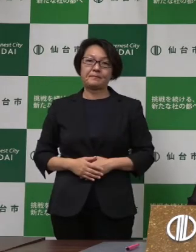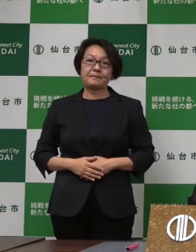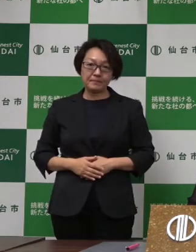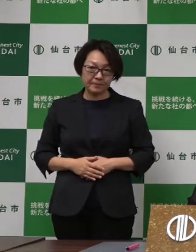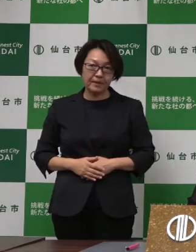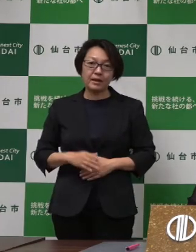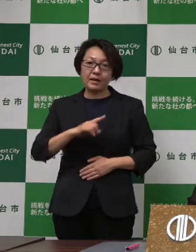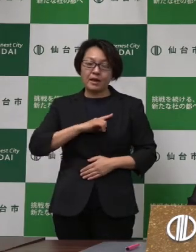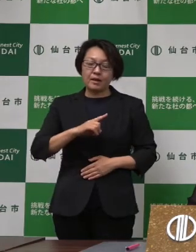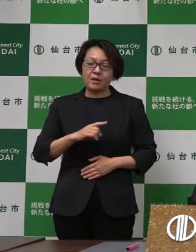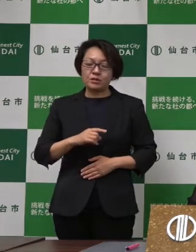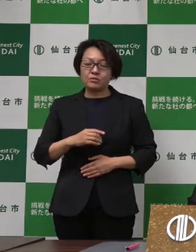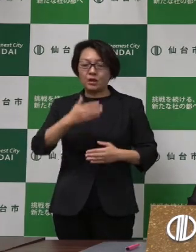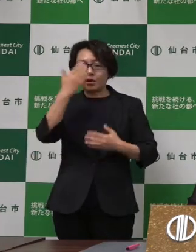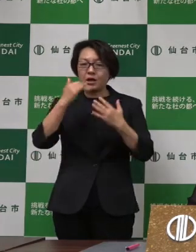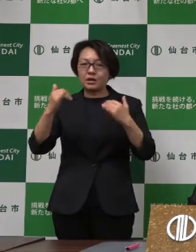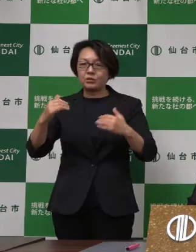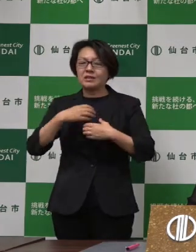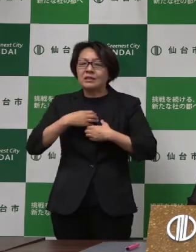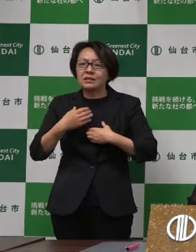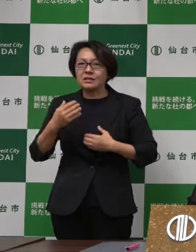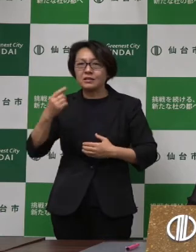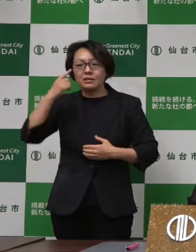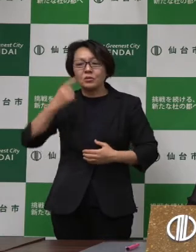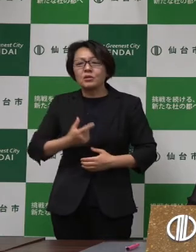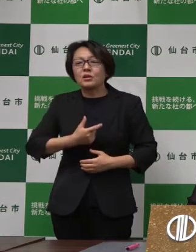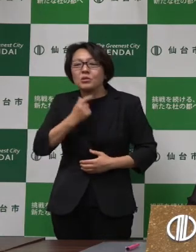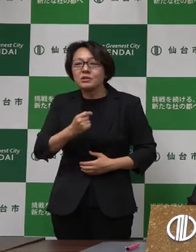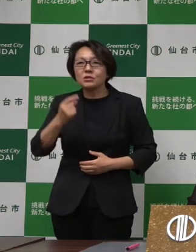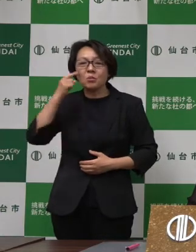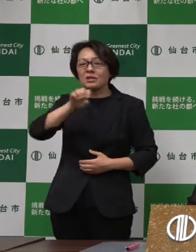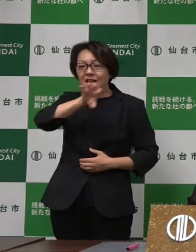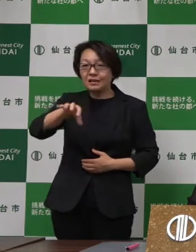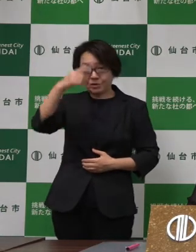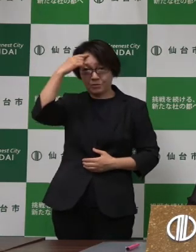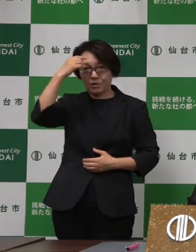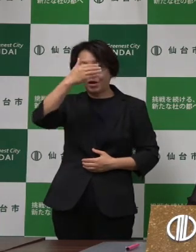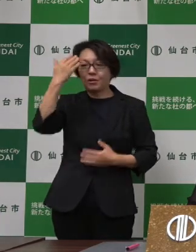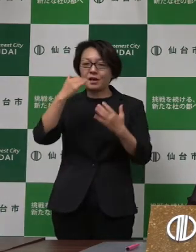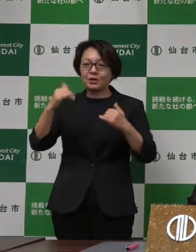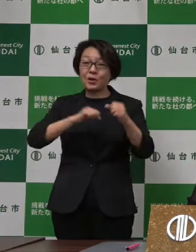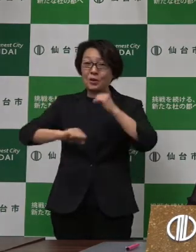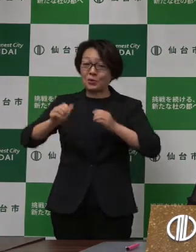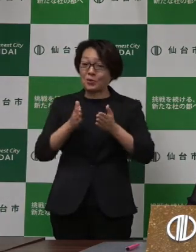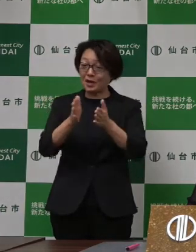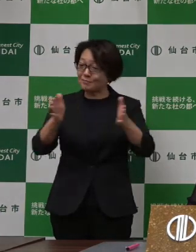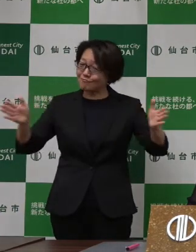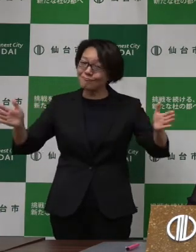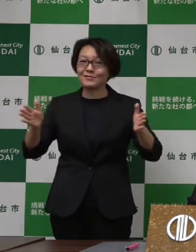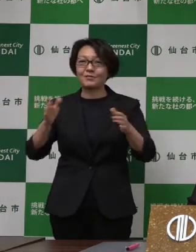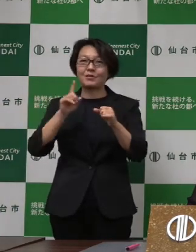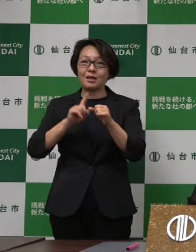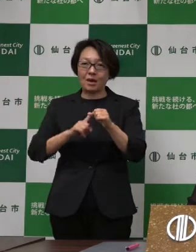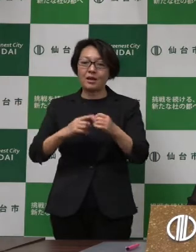まず、まあ、危機感を持っていただくということはあると思います。若者は行動範囲も広うございますから、そういう意味では感